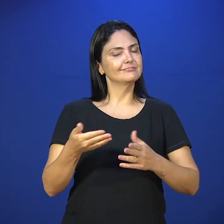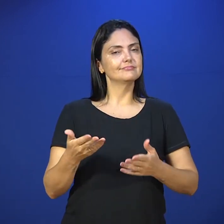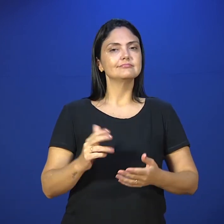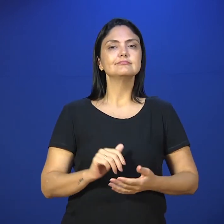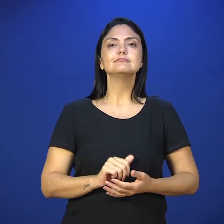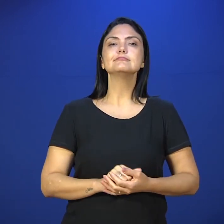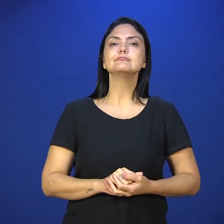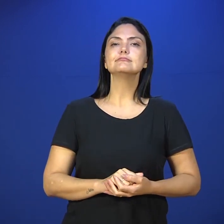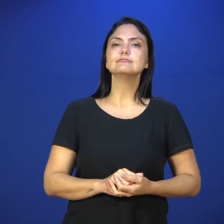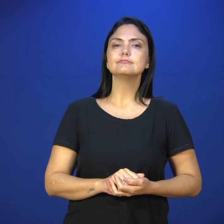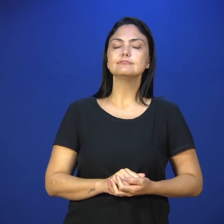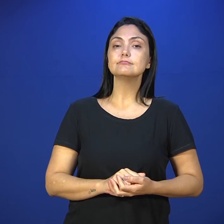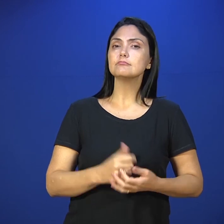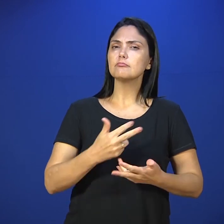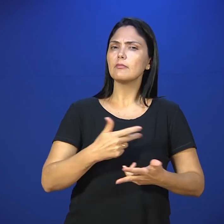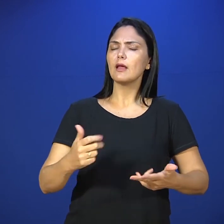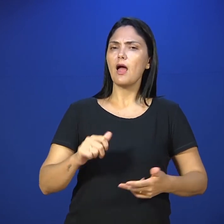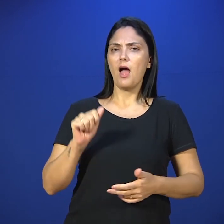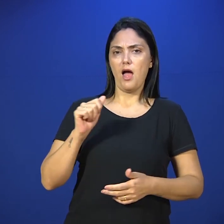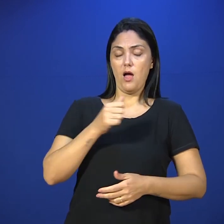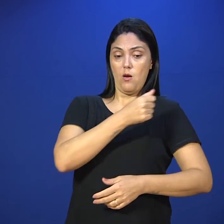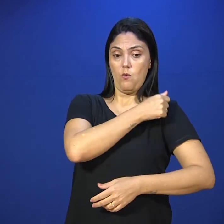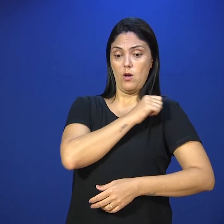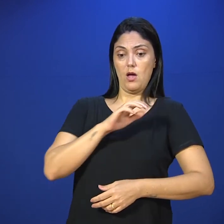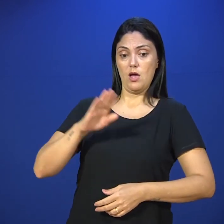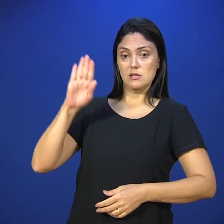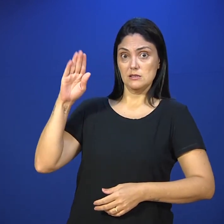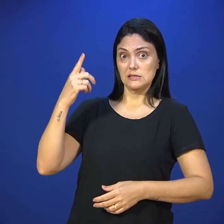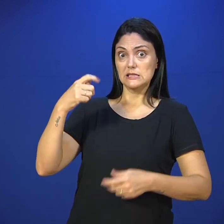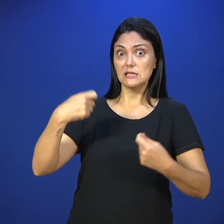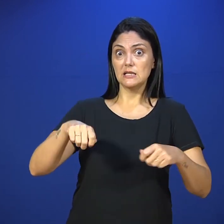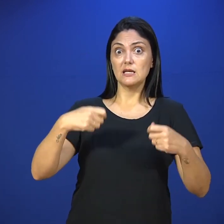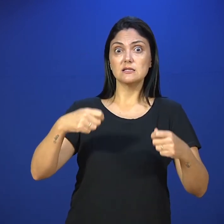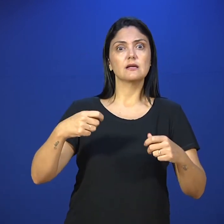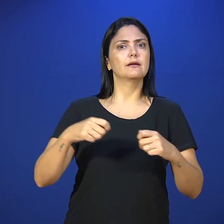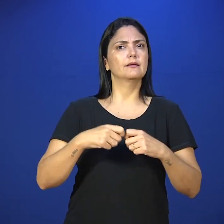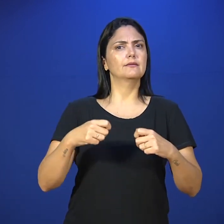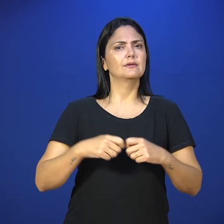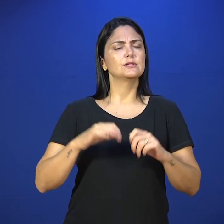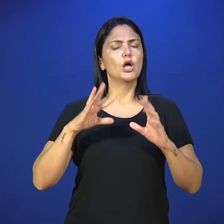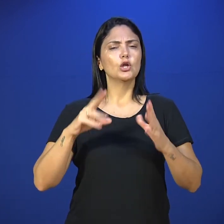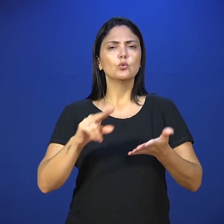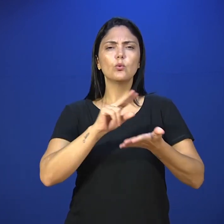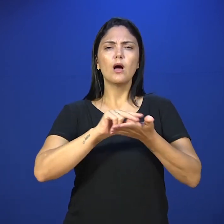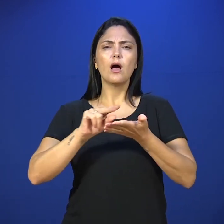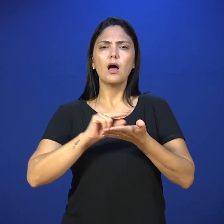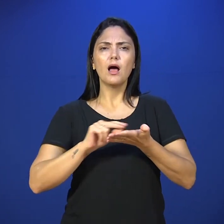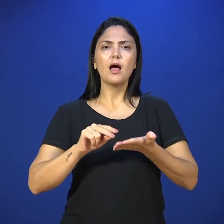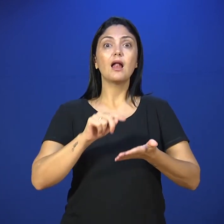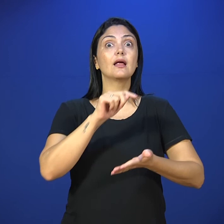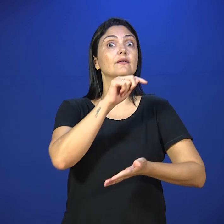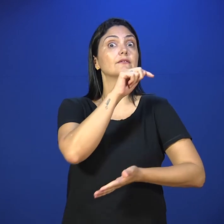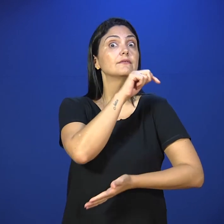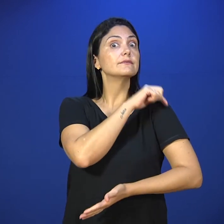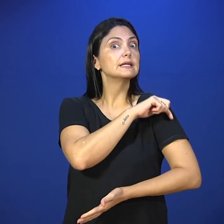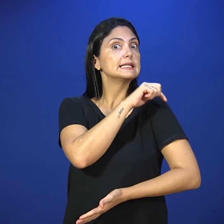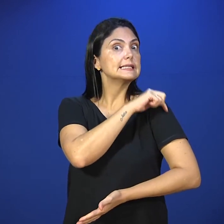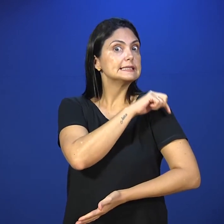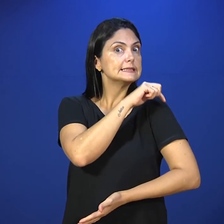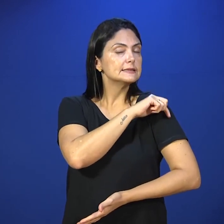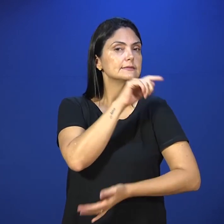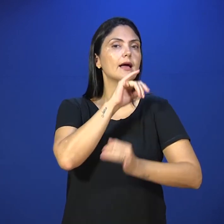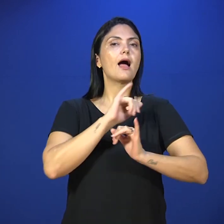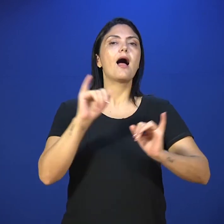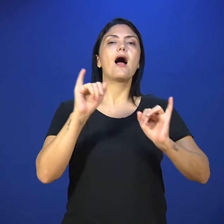Redonda. 11. Fica o candidato desde já ciente da necessidade do cumprimento do Calendário Nacional de Vacinação e das